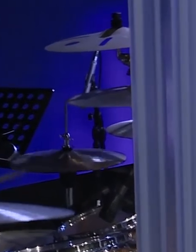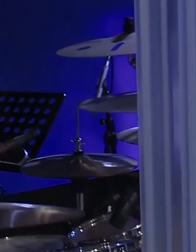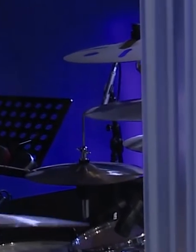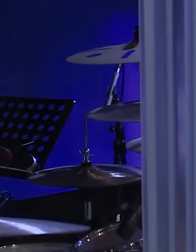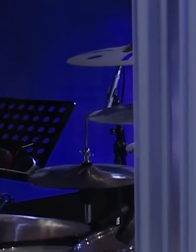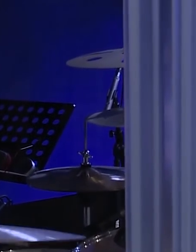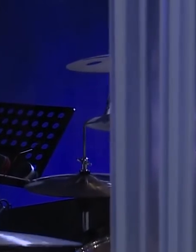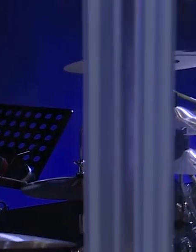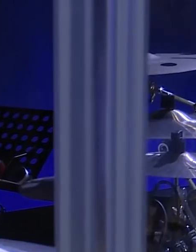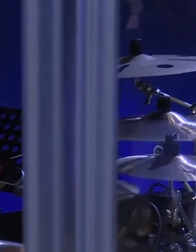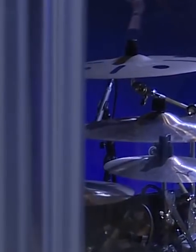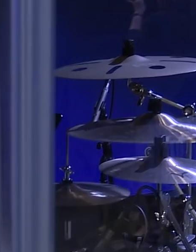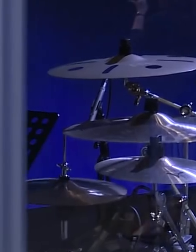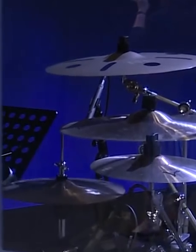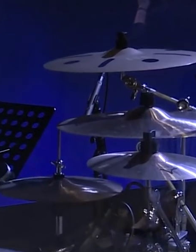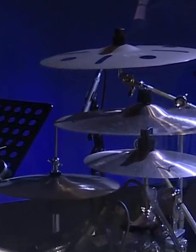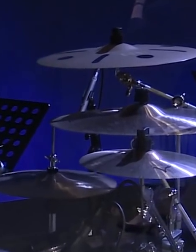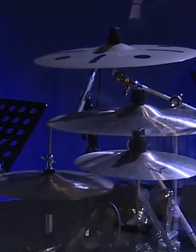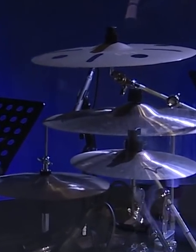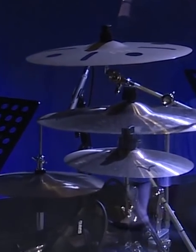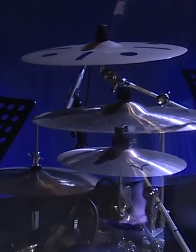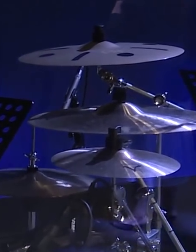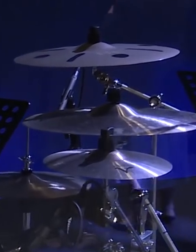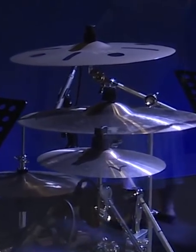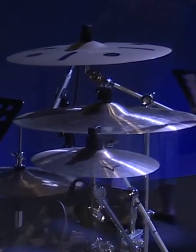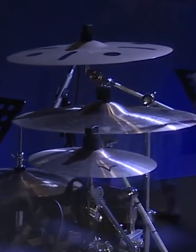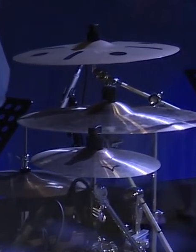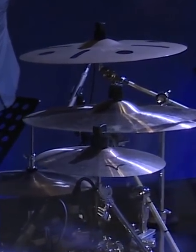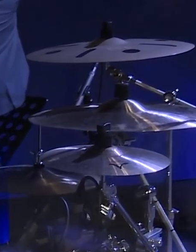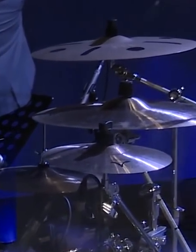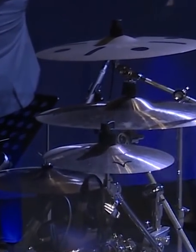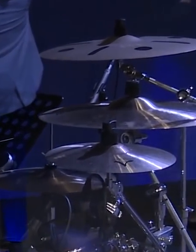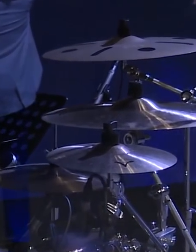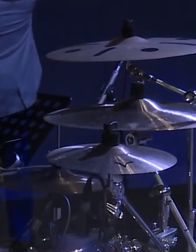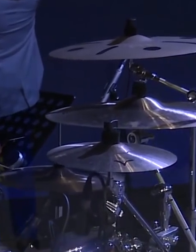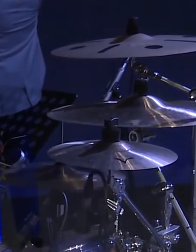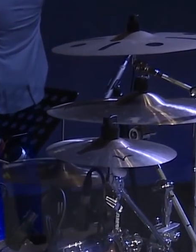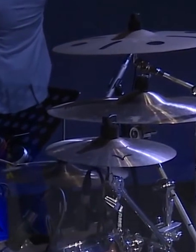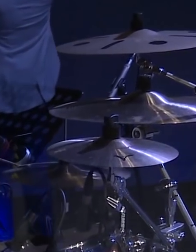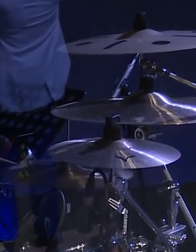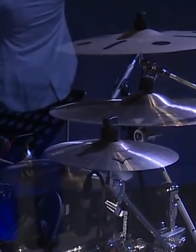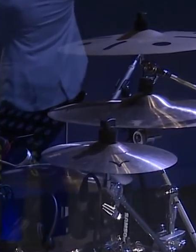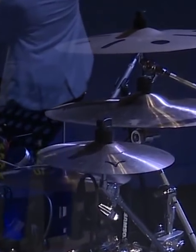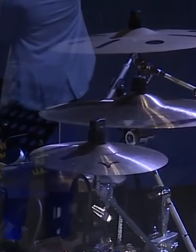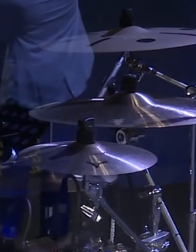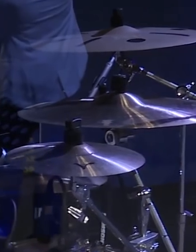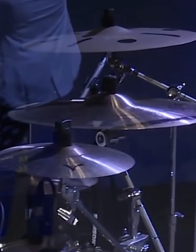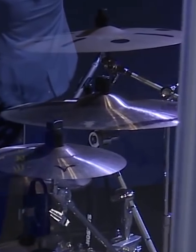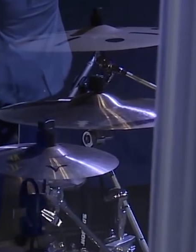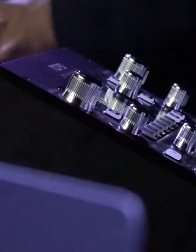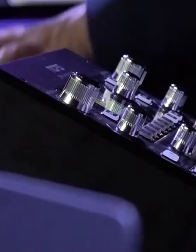kuasa dari tempat maha tinggi. Bapa kekal